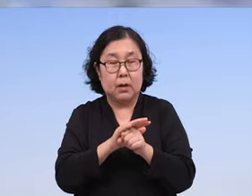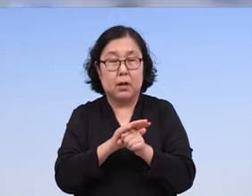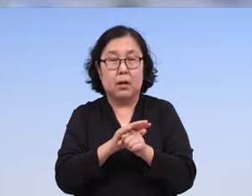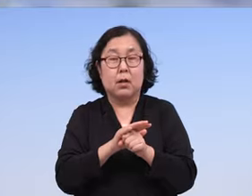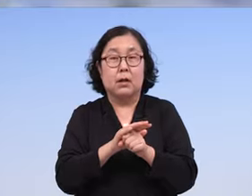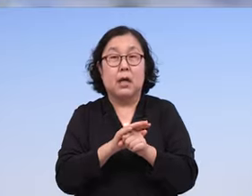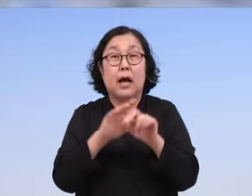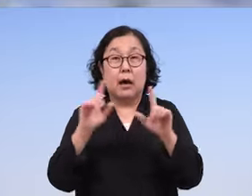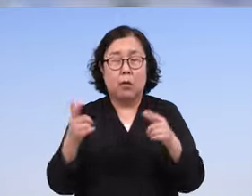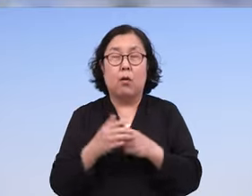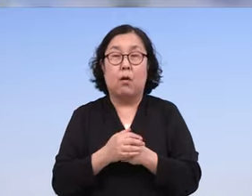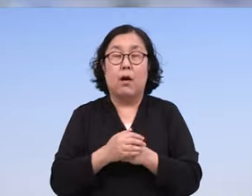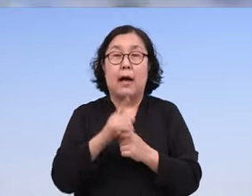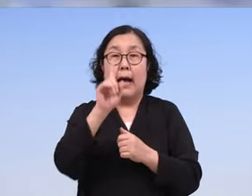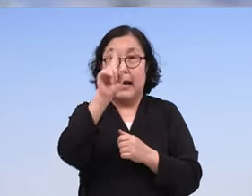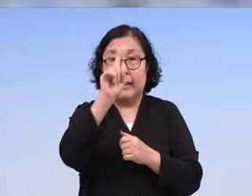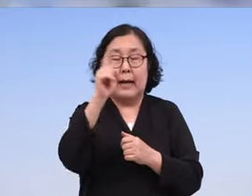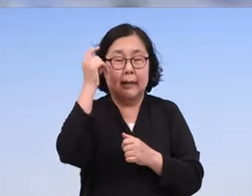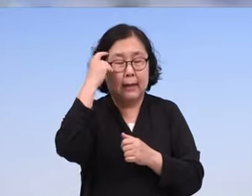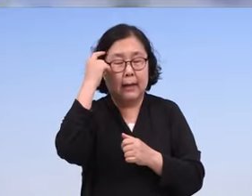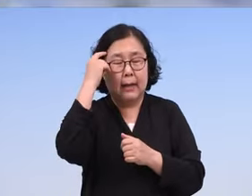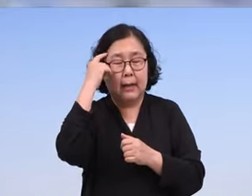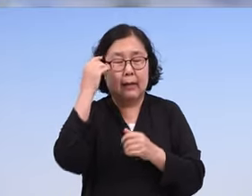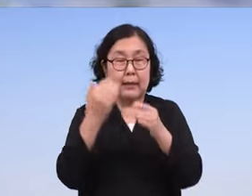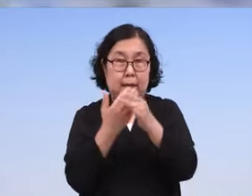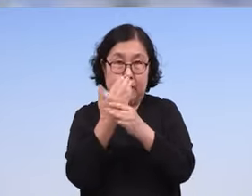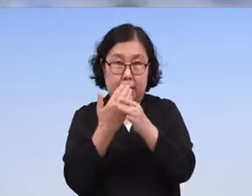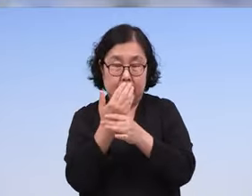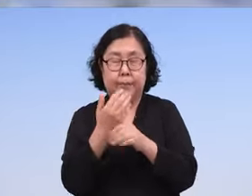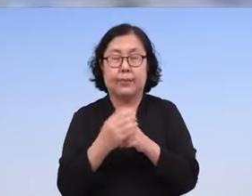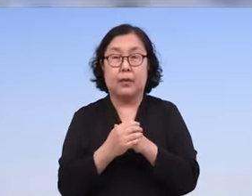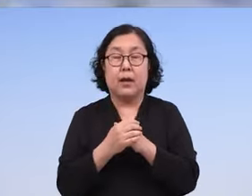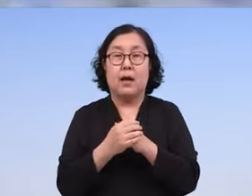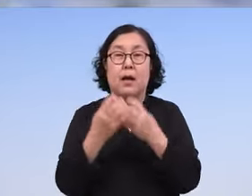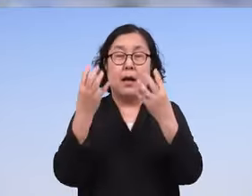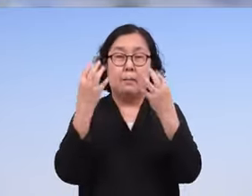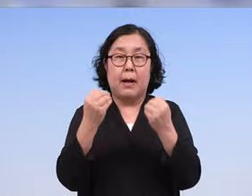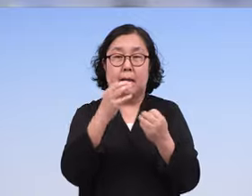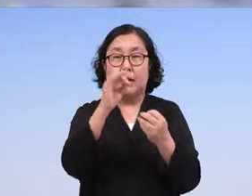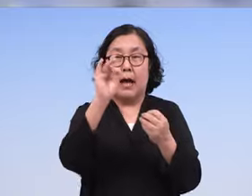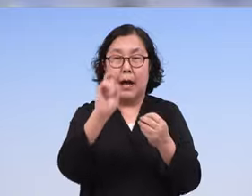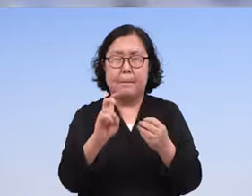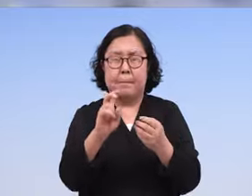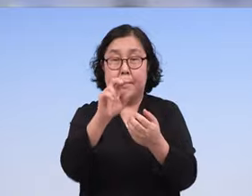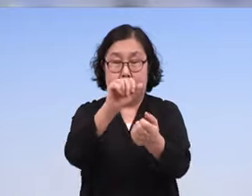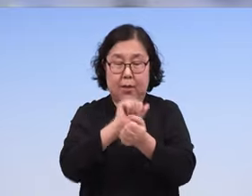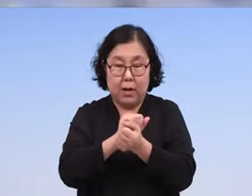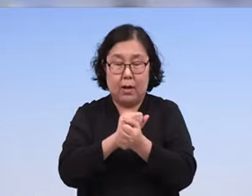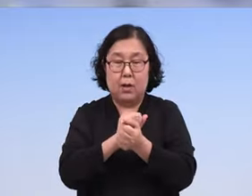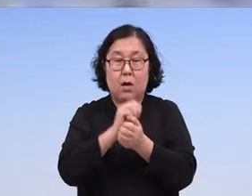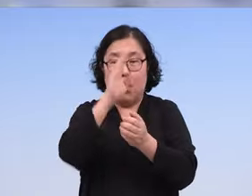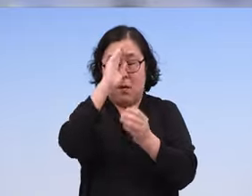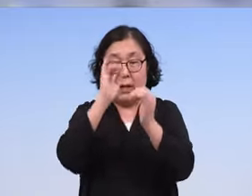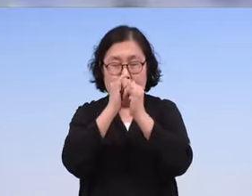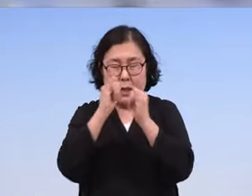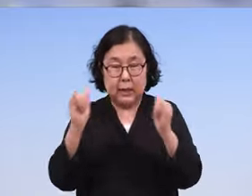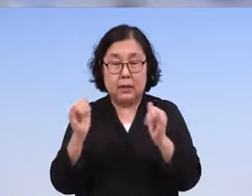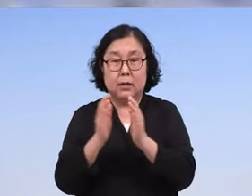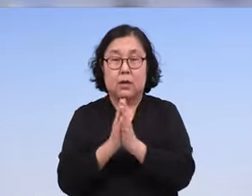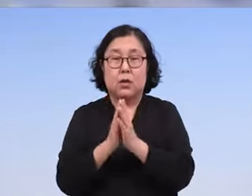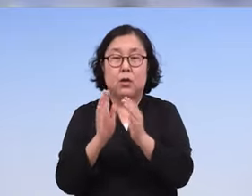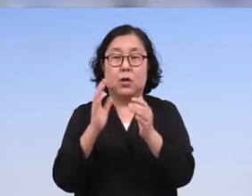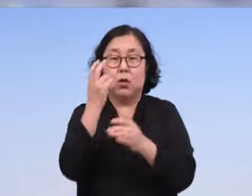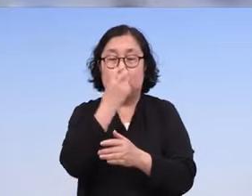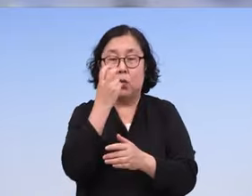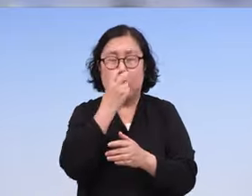막 죽을 거고 그렇지가 않고요, 딱 한 생각이 스쳐 지나가는 거예요. 많은 암 걸린 환자들을 돌보고